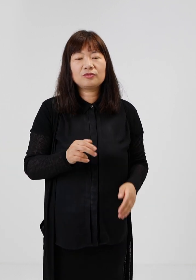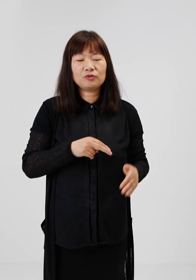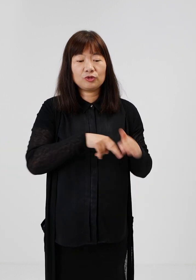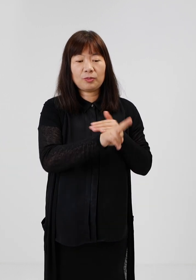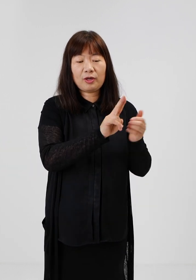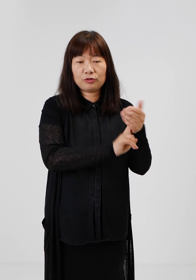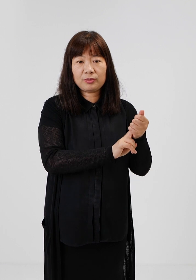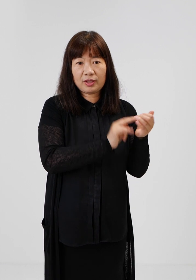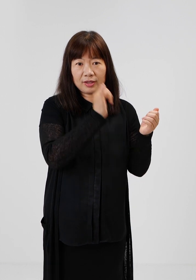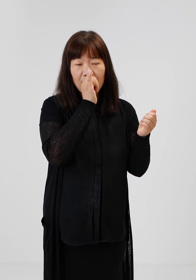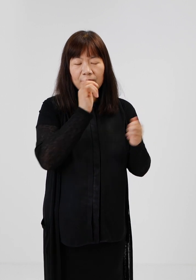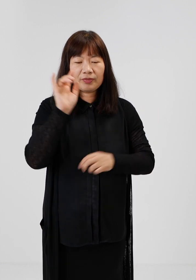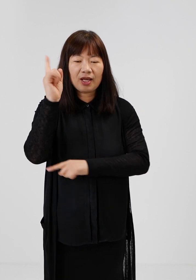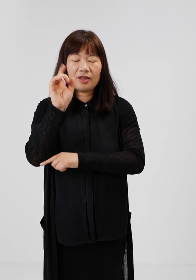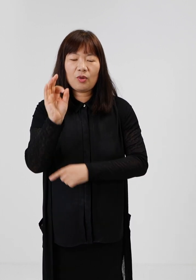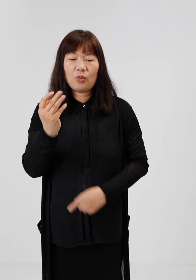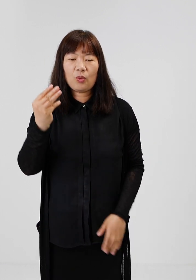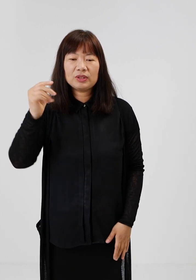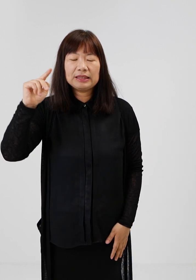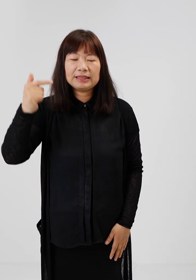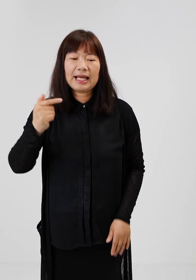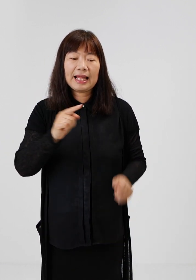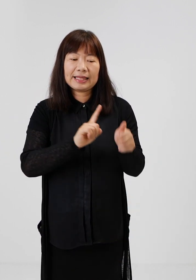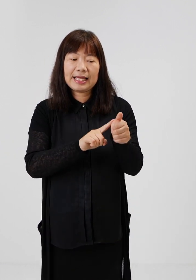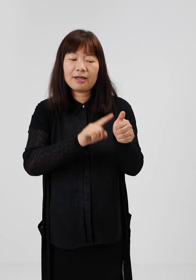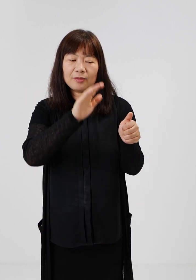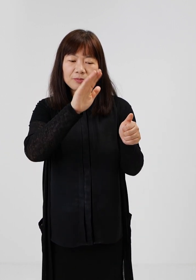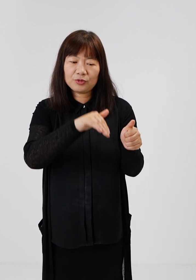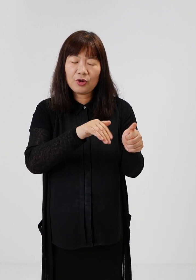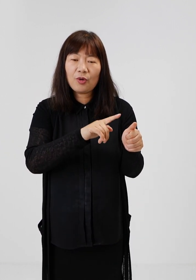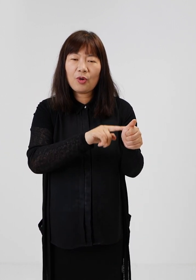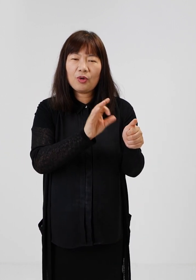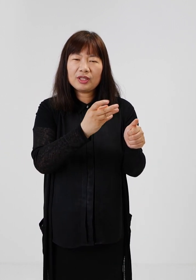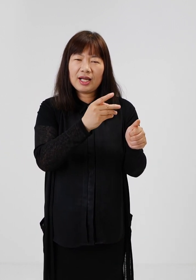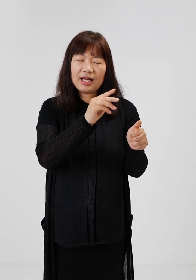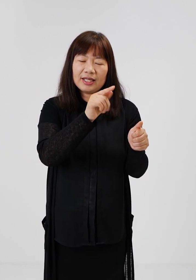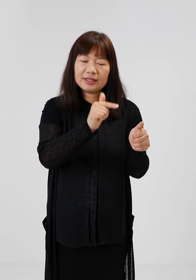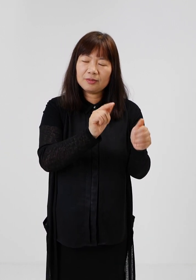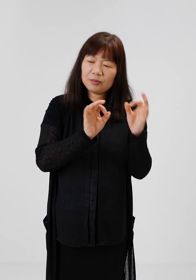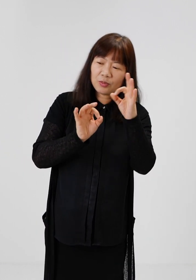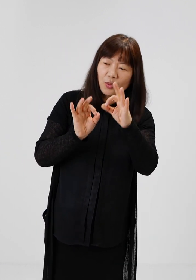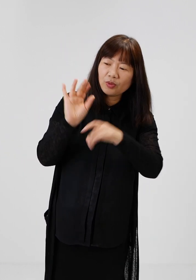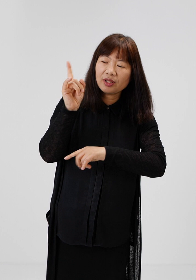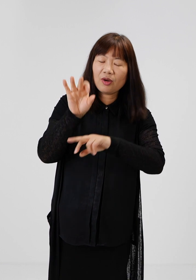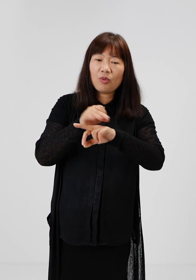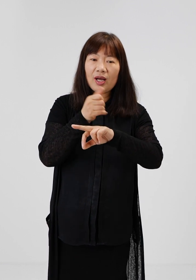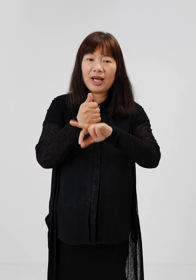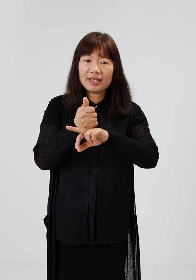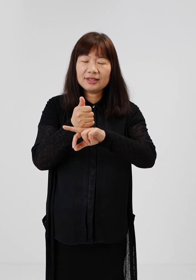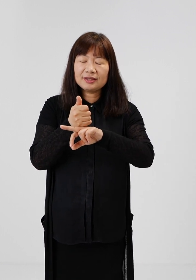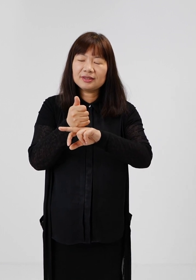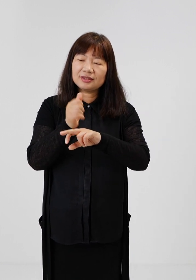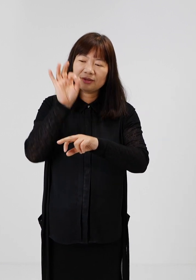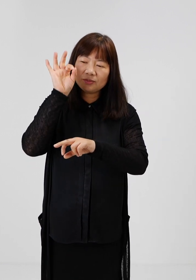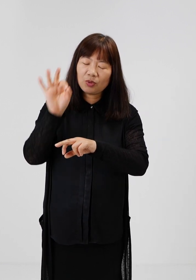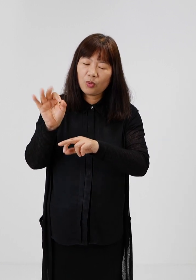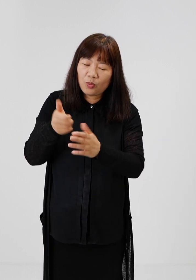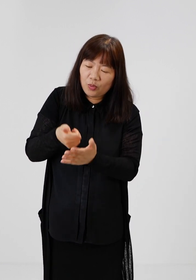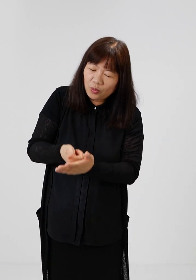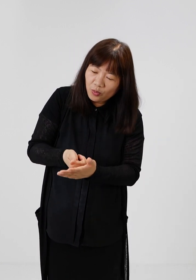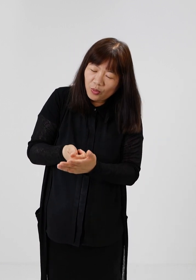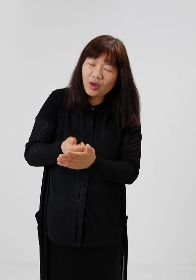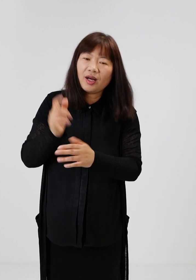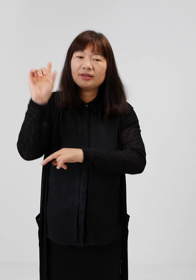시작. 다윗이 오르난에게 나아가매 오르난이 내보다가 다윗을 보고 타작마당에서 나와 얼굴을 땅에